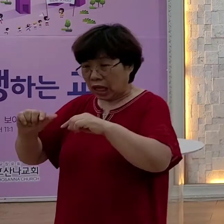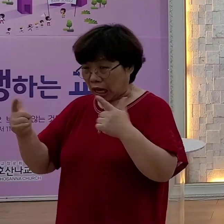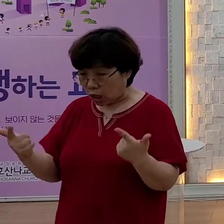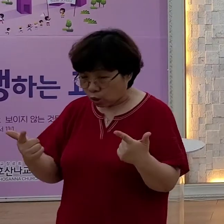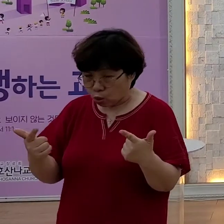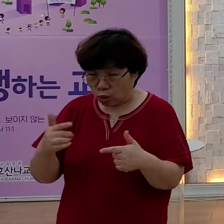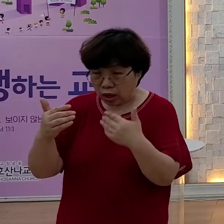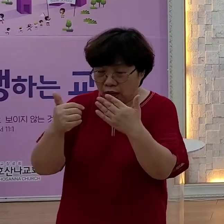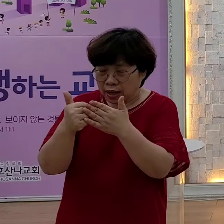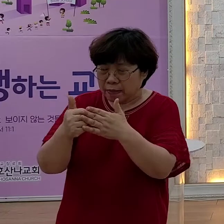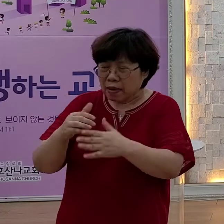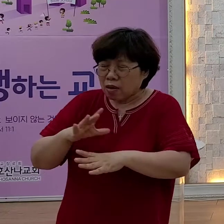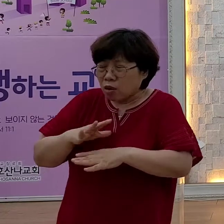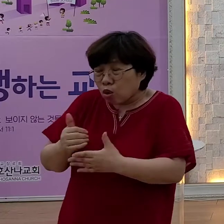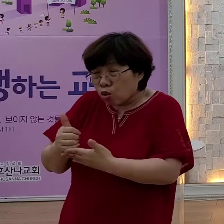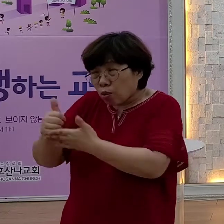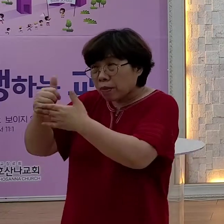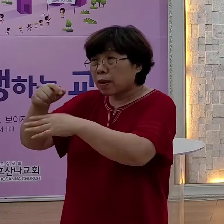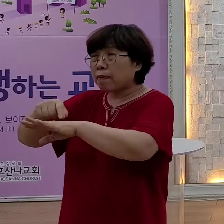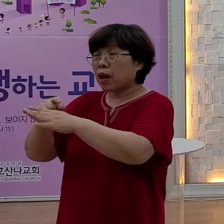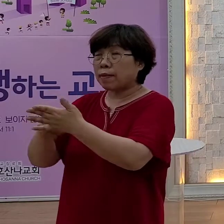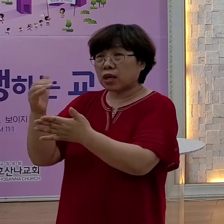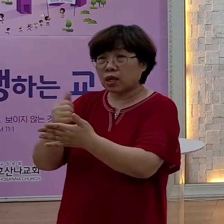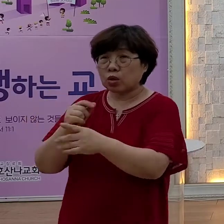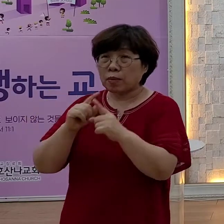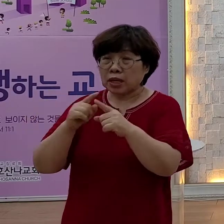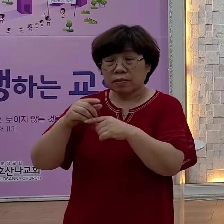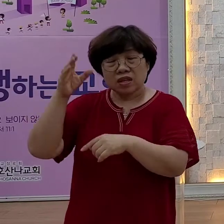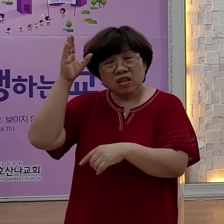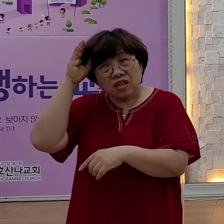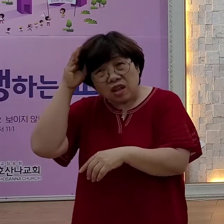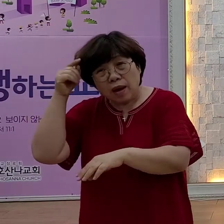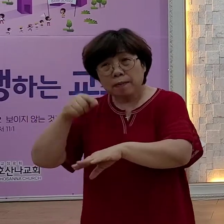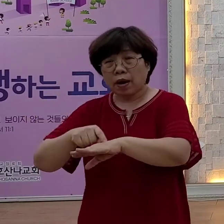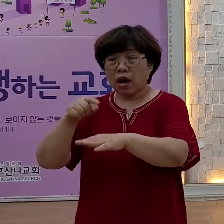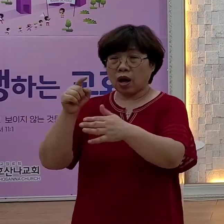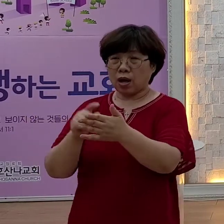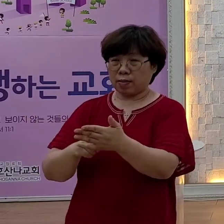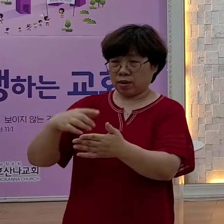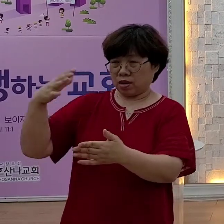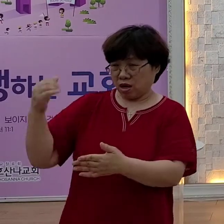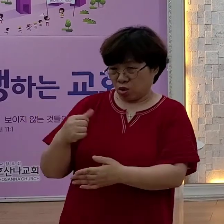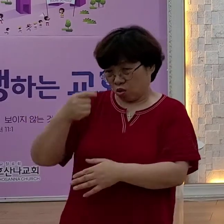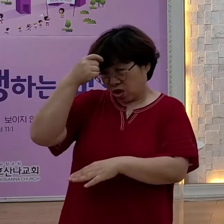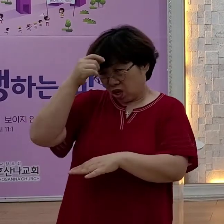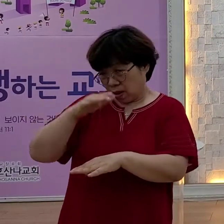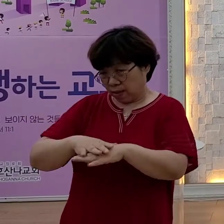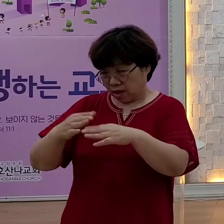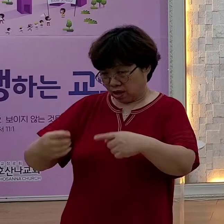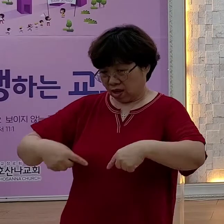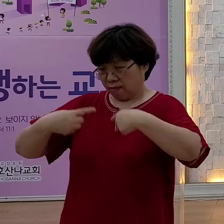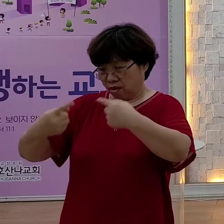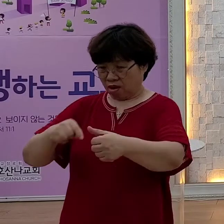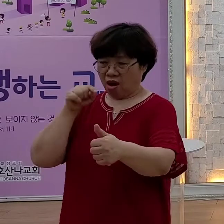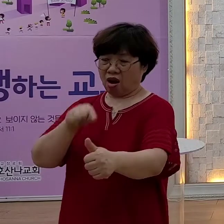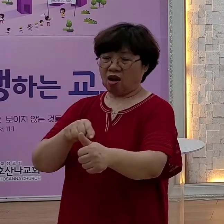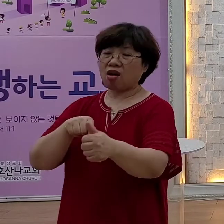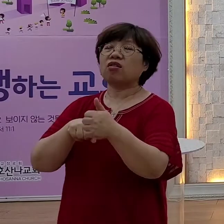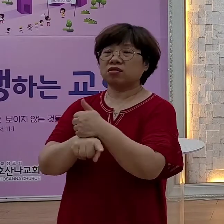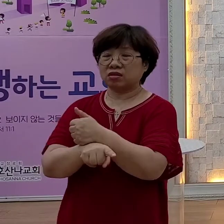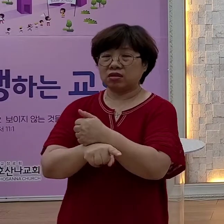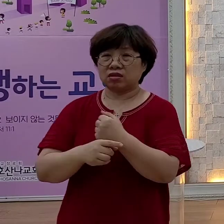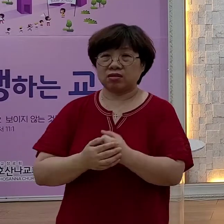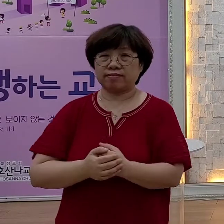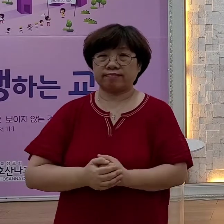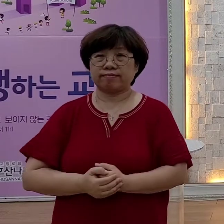마음으로 그리고 오늘 그 말씀을 기대하는 마음을 가지고 이 예배에 참석하라 이런 뜻이죠. 그러니까 이